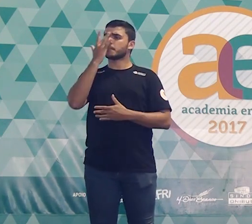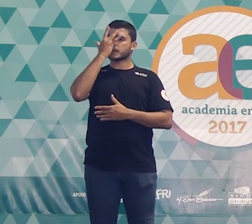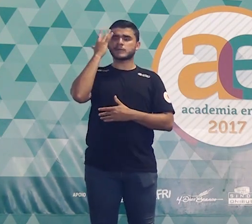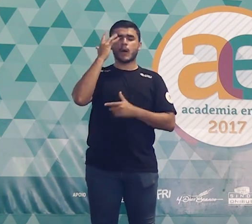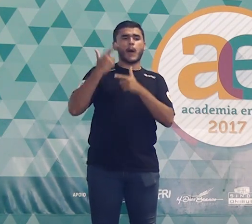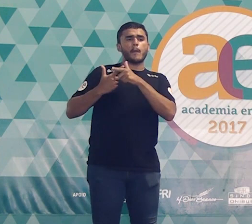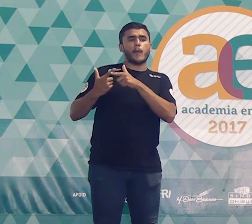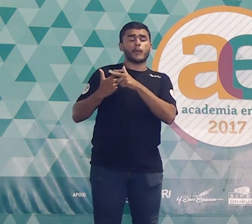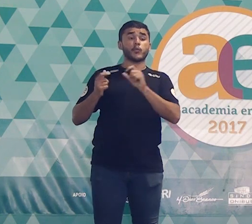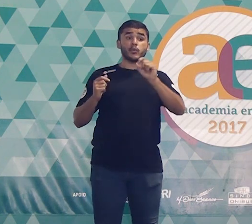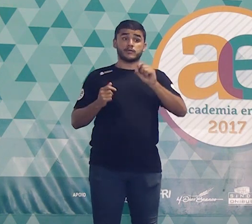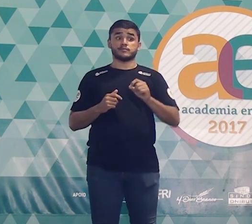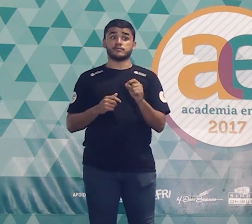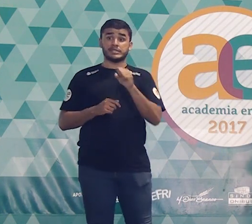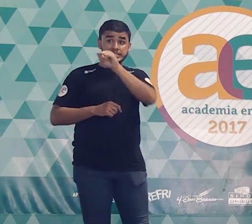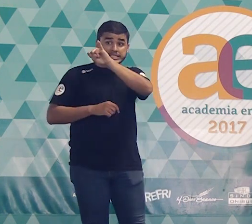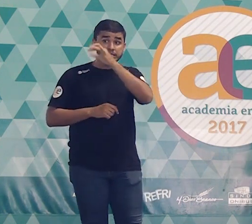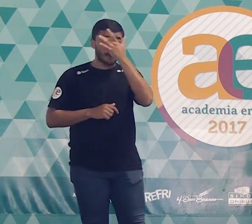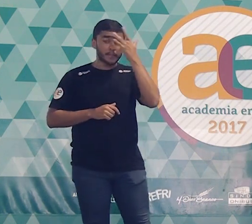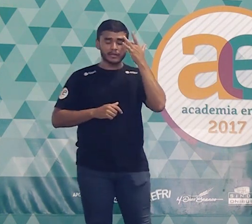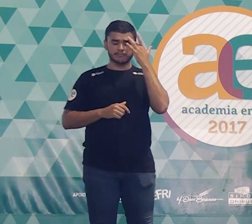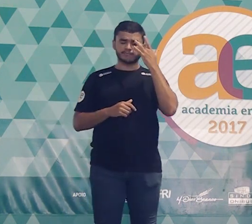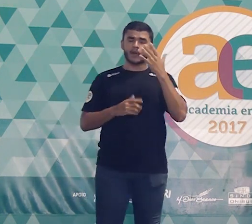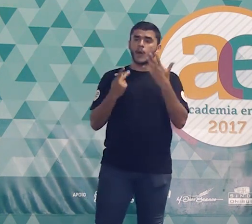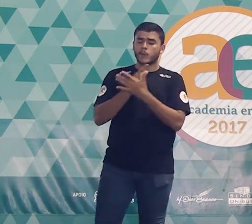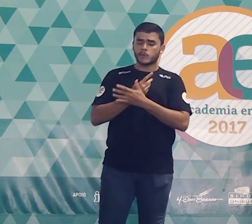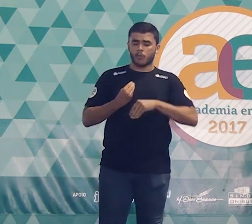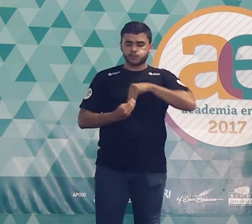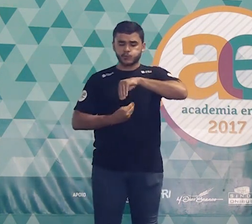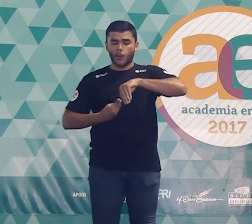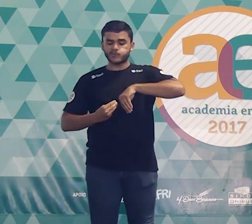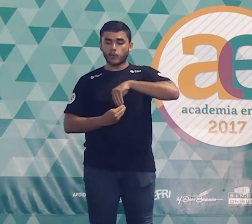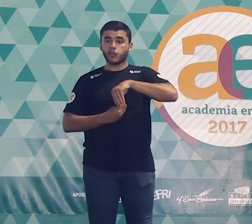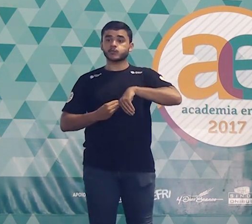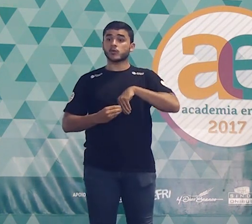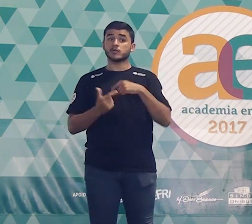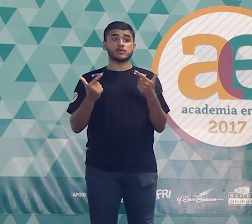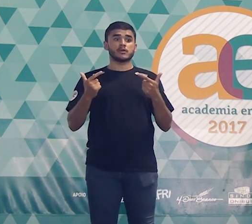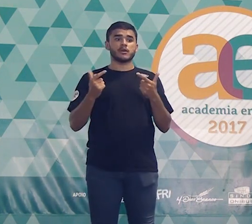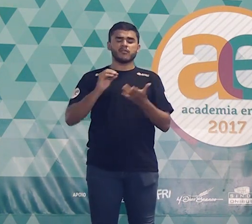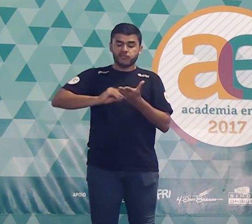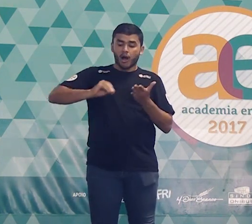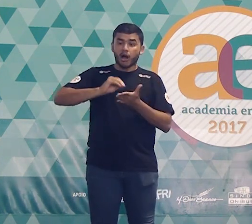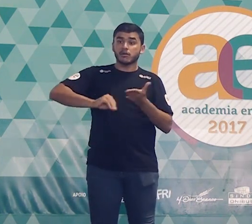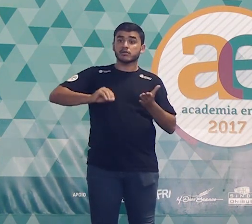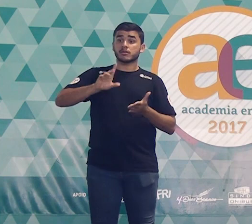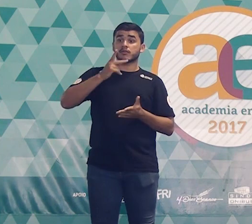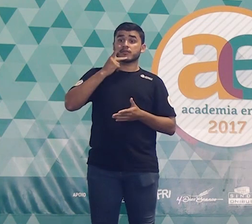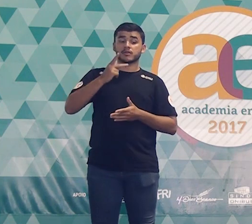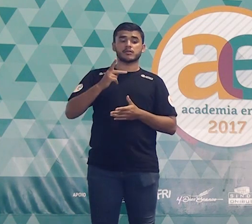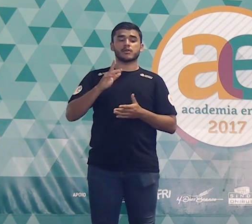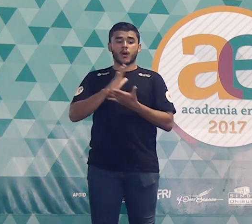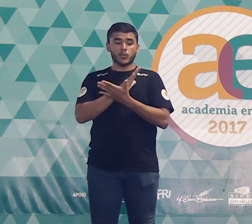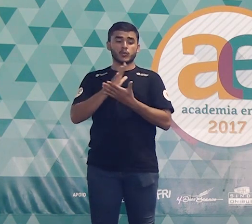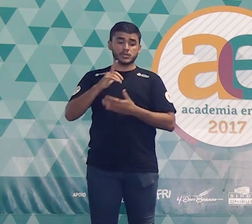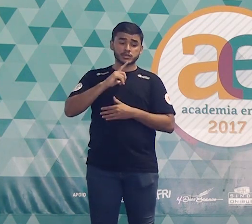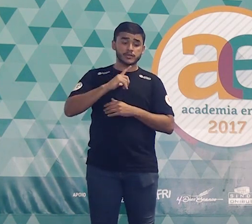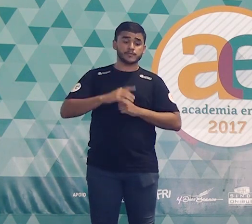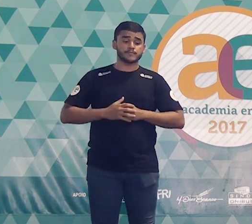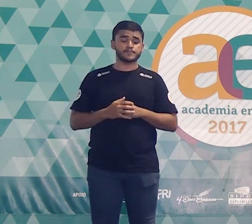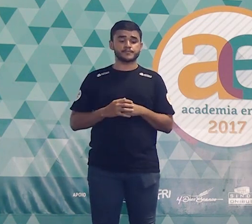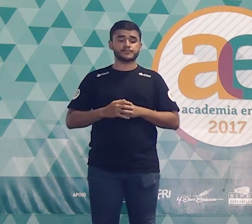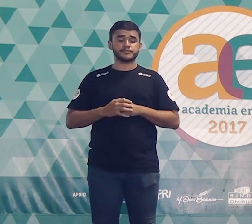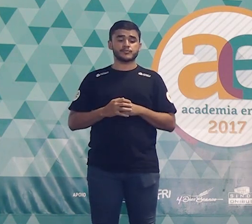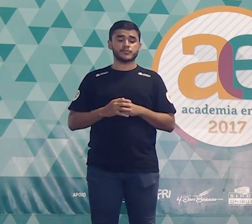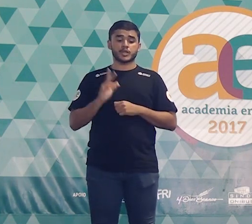a pessoa tem uma falha em algumas enzimas que é presente no lisossomo, são as chamadas hidrolases, tá certo? Ela vai